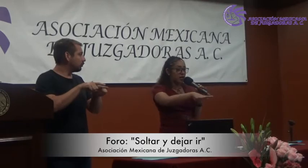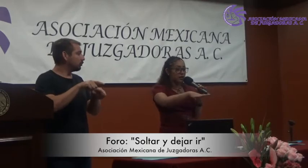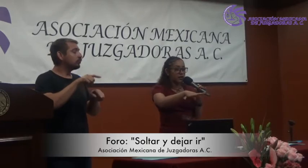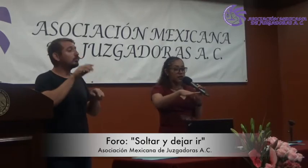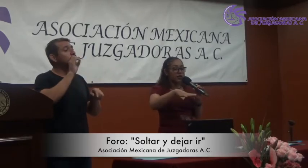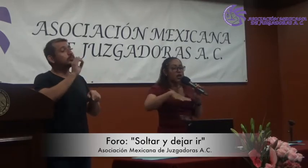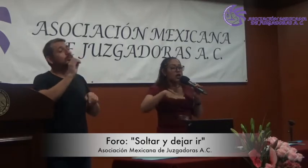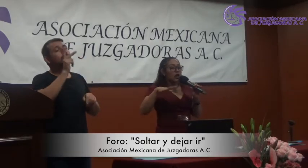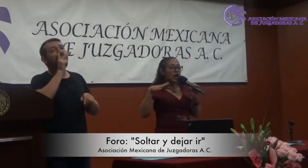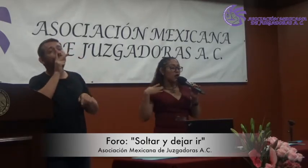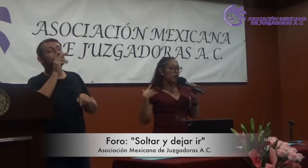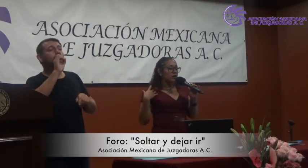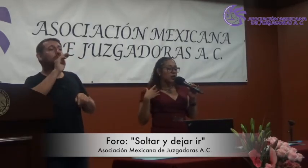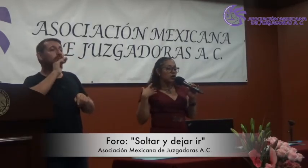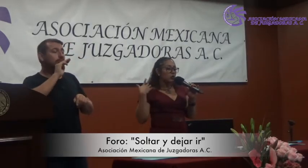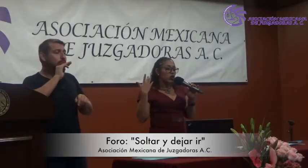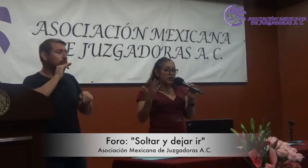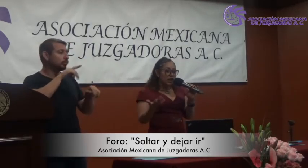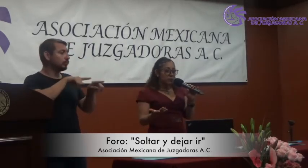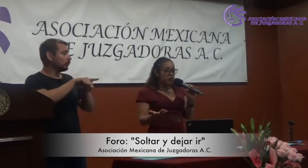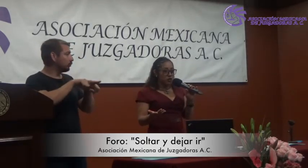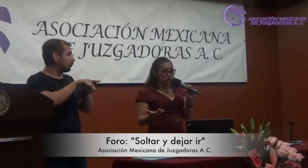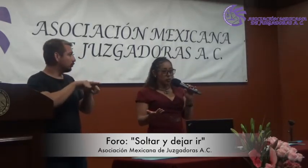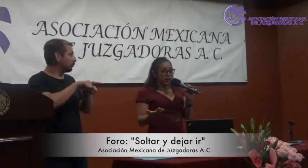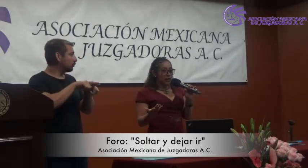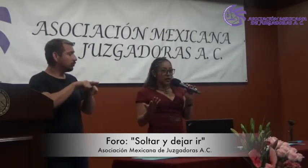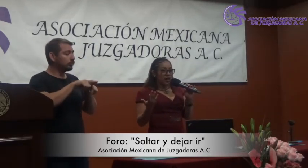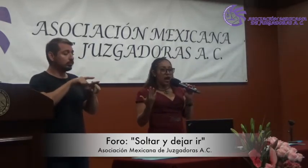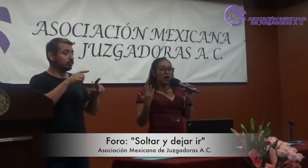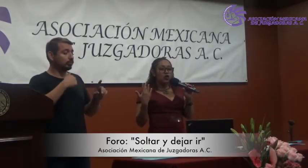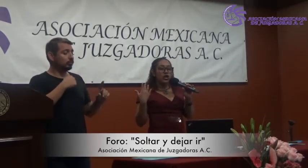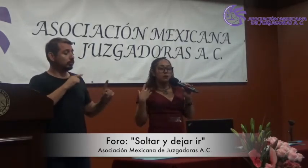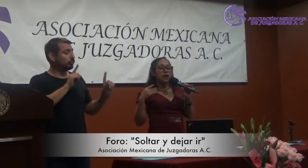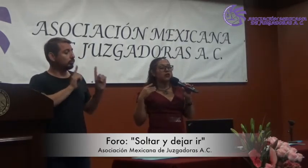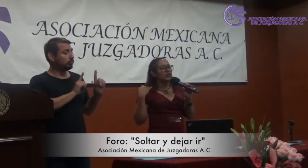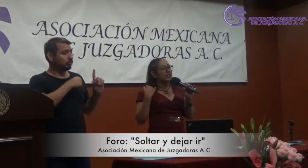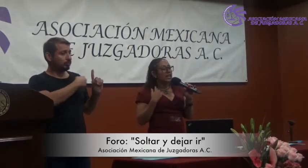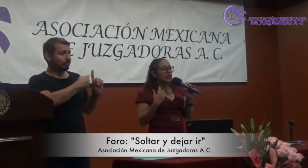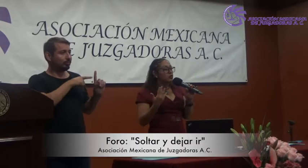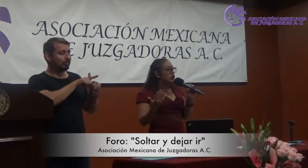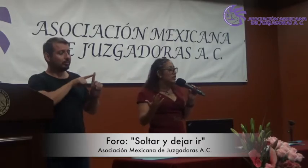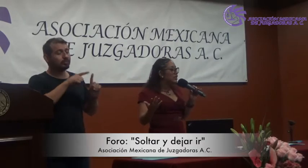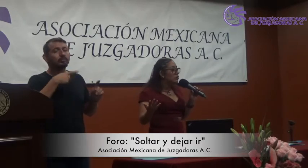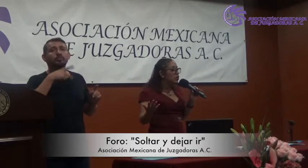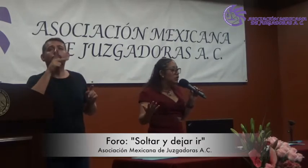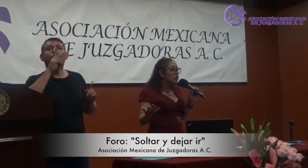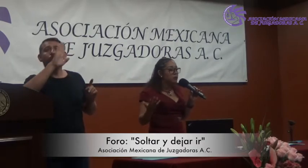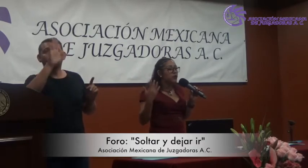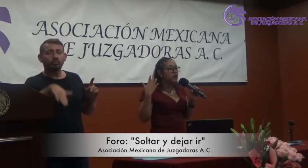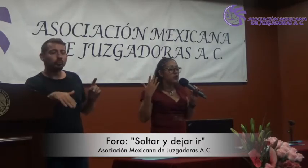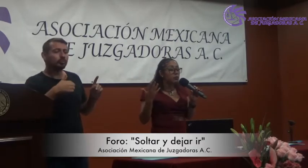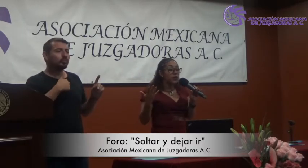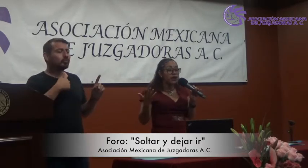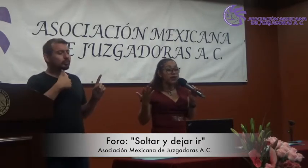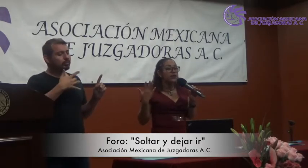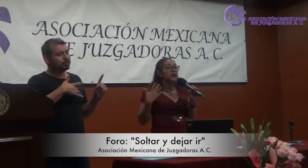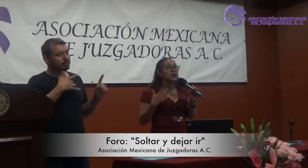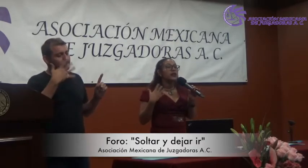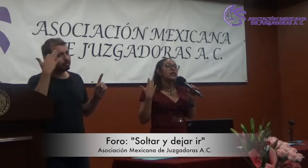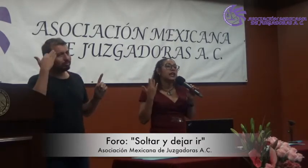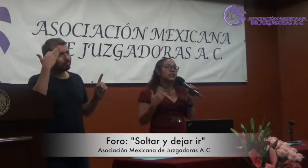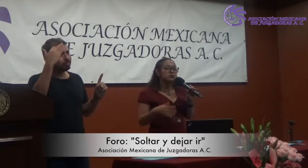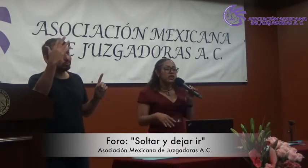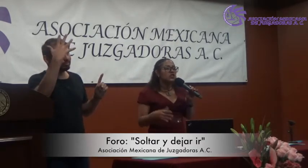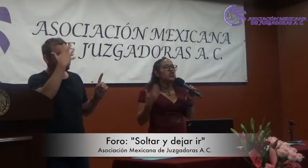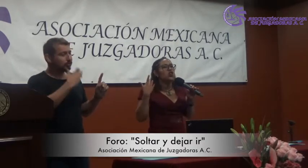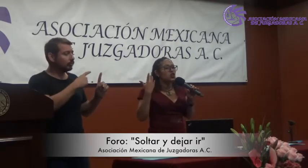de la madre, algún hermano muy rápido lo supera, algún hermano se tarda muchísimo tiempo y no puede